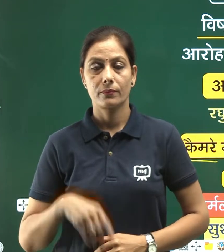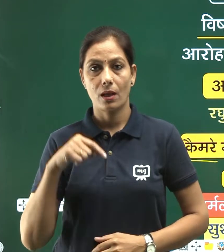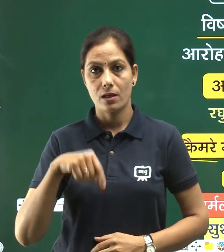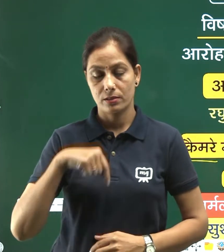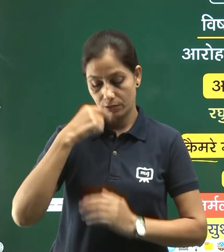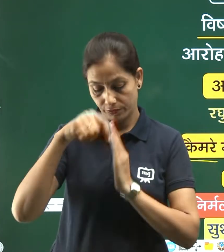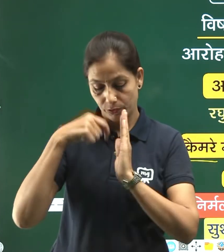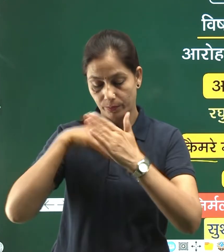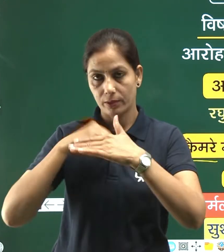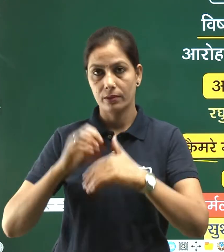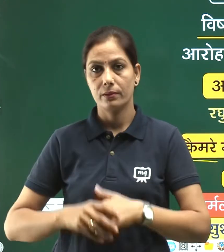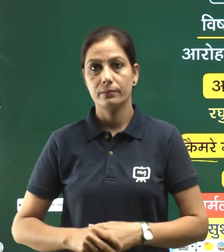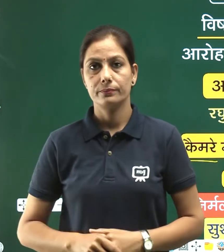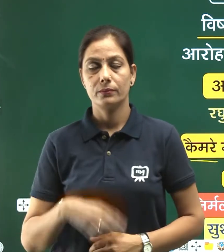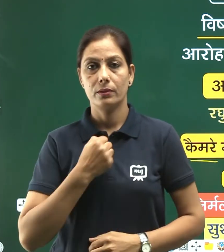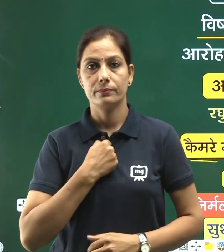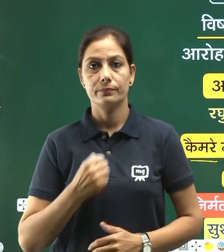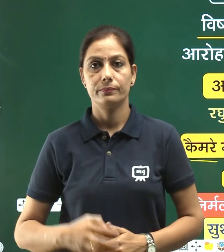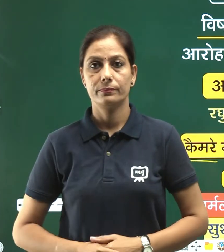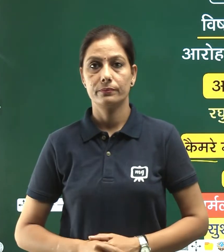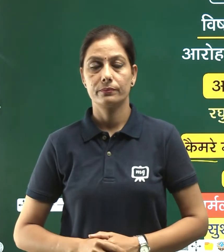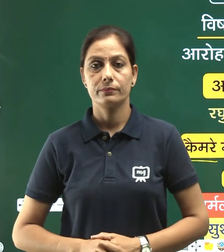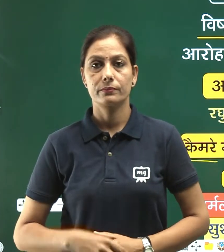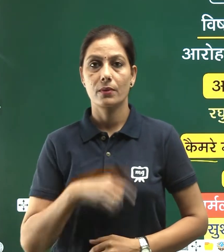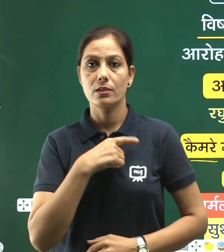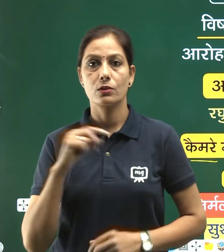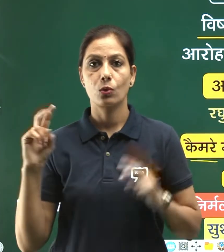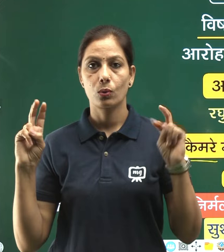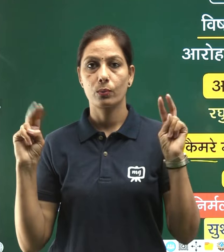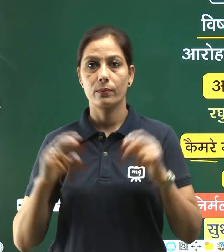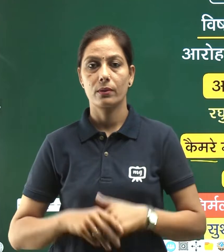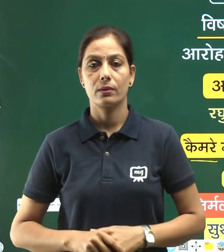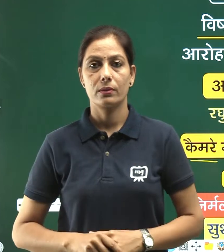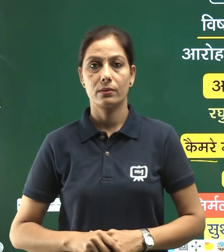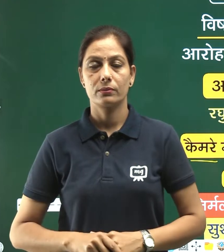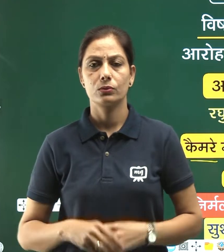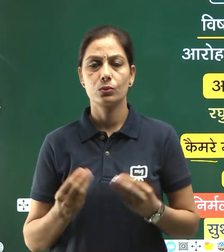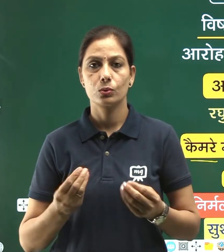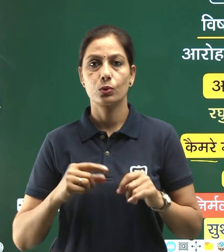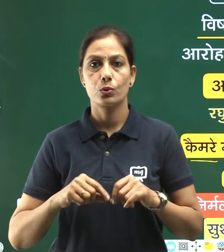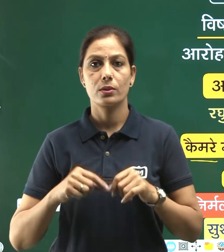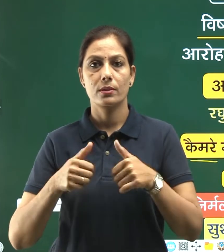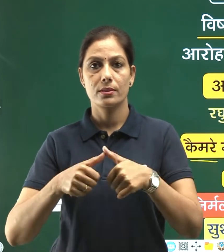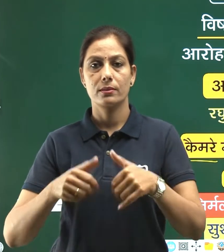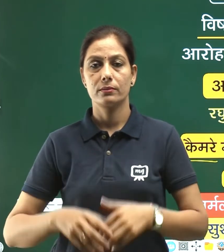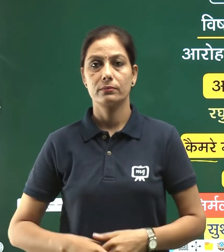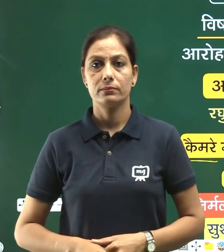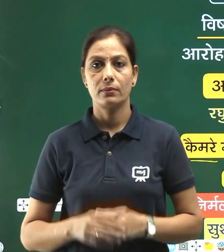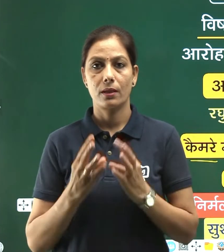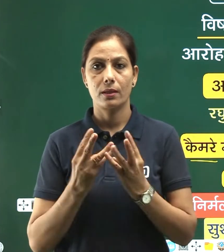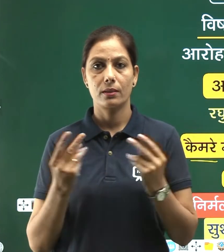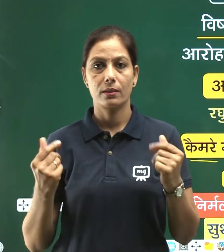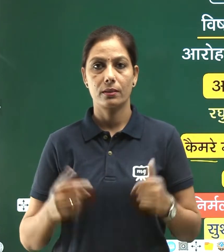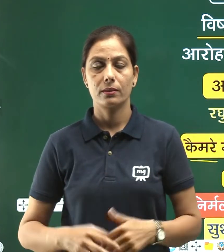आज के वीडियो में हम इस अध्याय के कुछ प्रश्नोत्तर